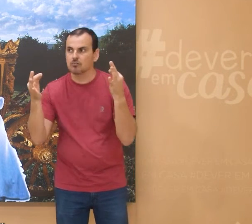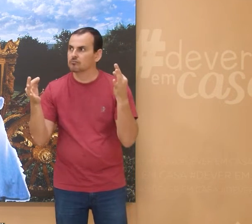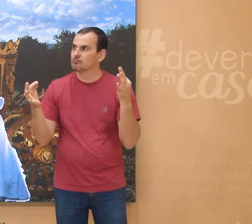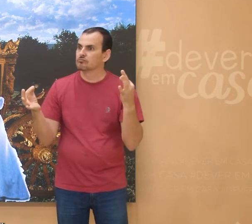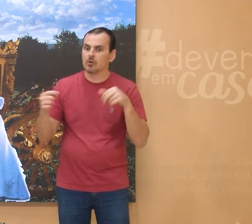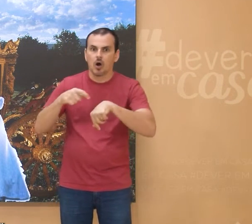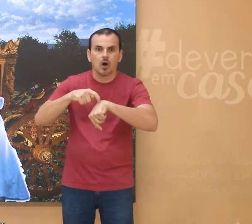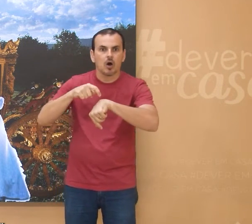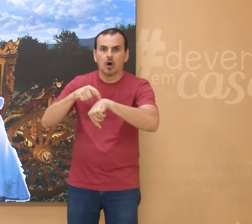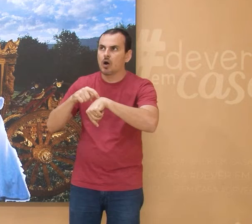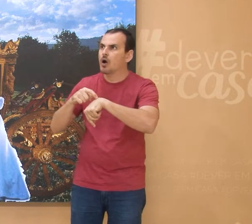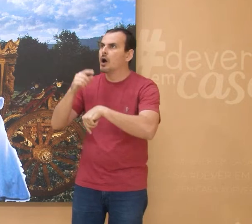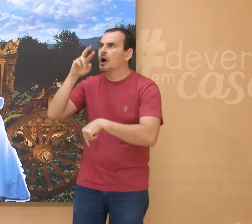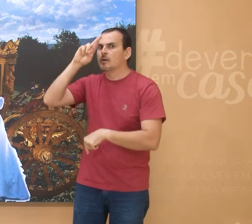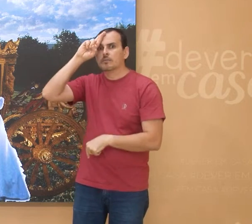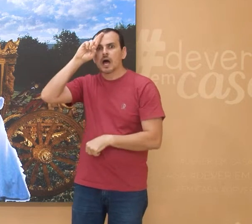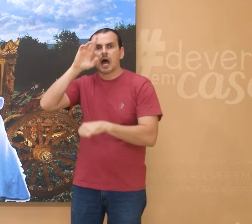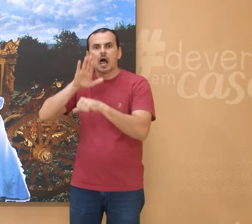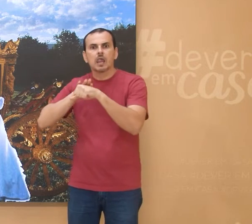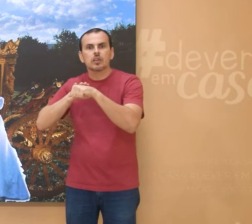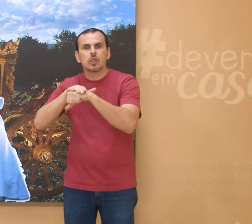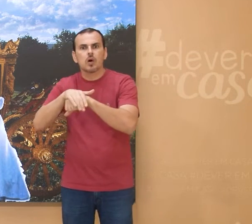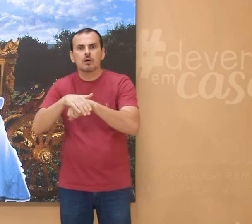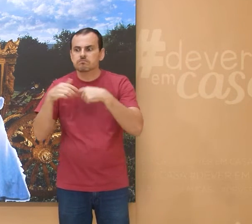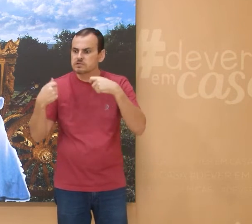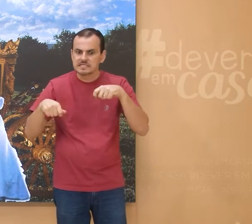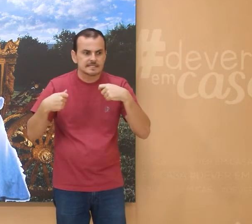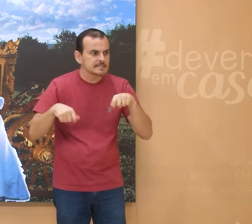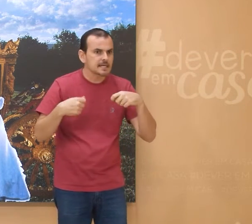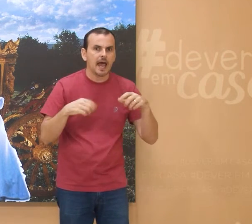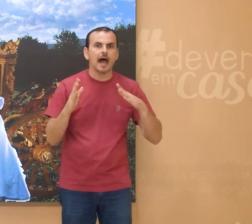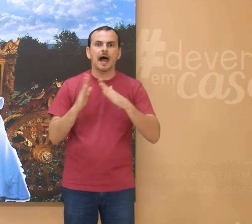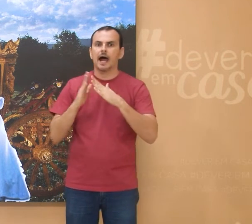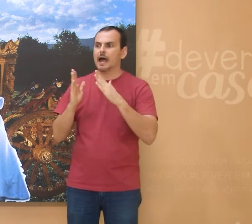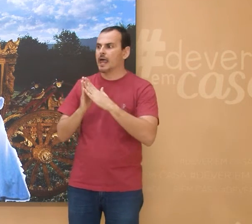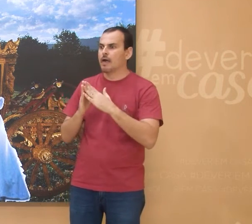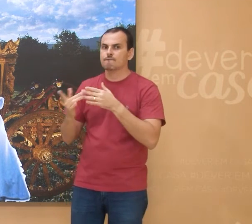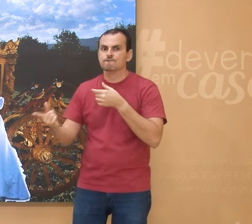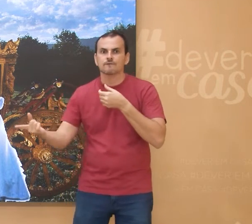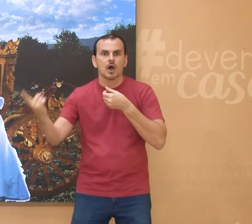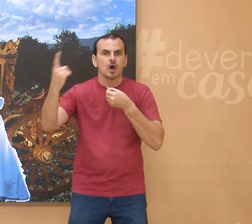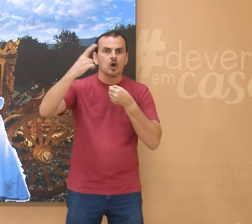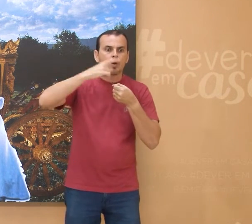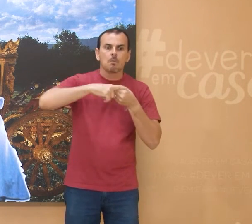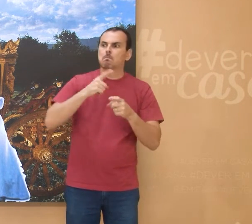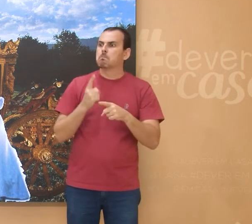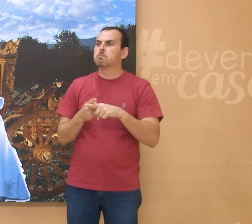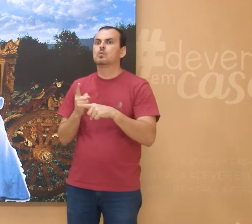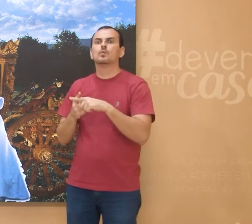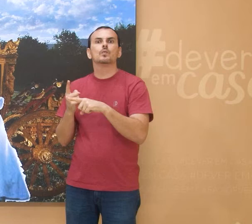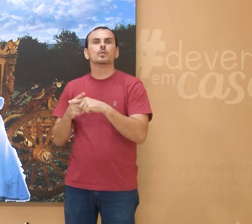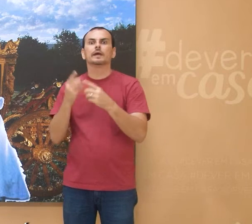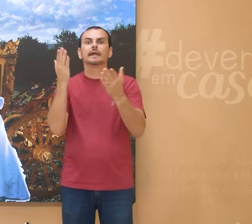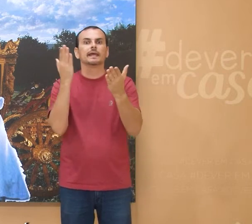Atenção! À meia-noite, você deverá voltar para casa. Porque